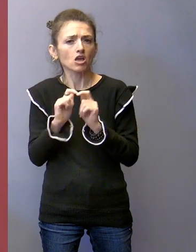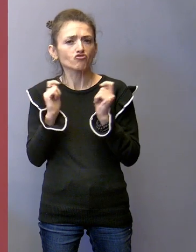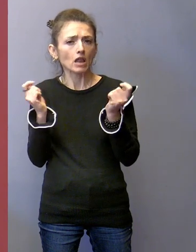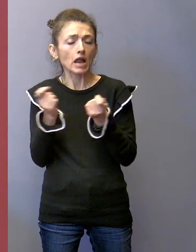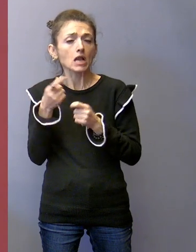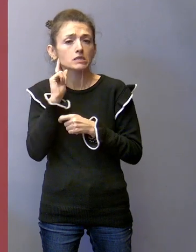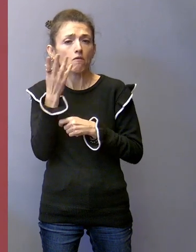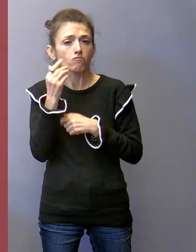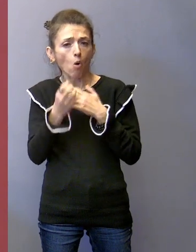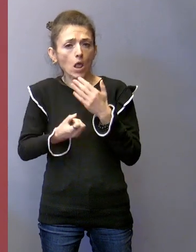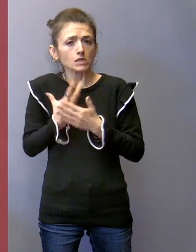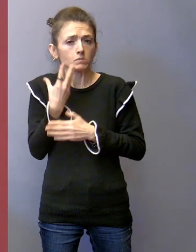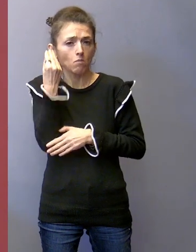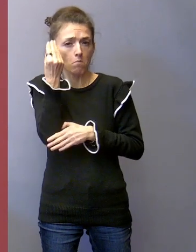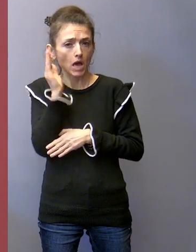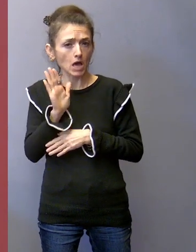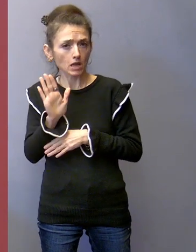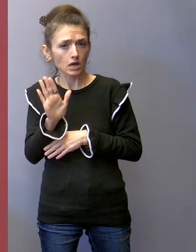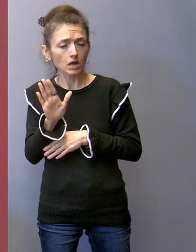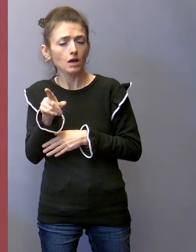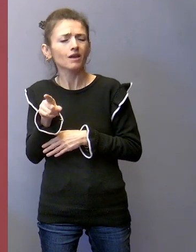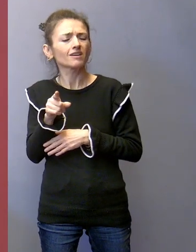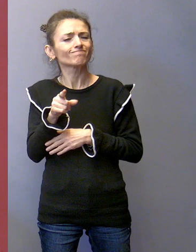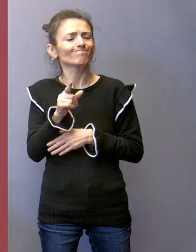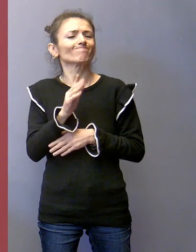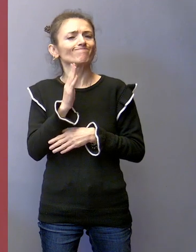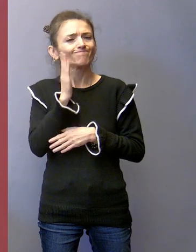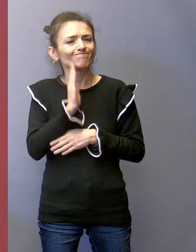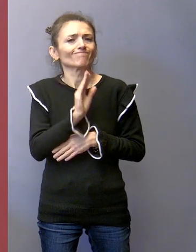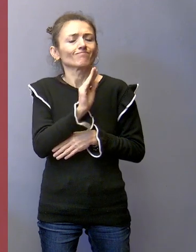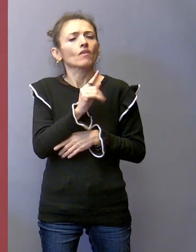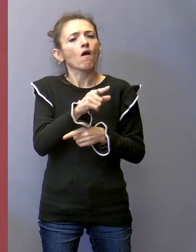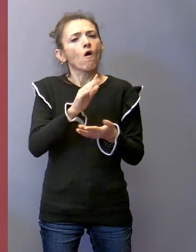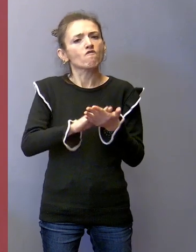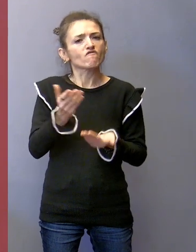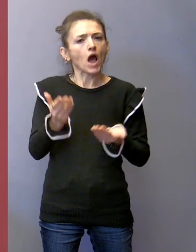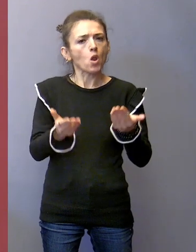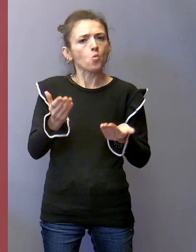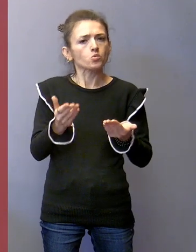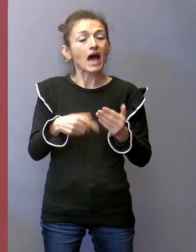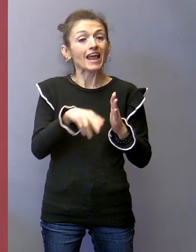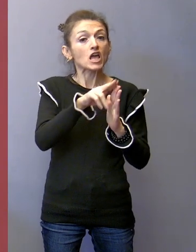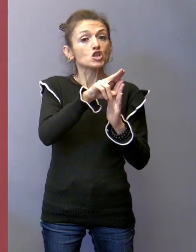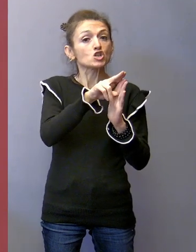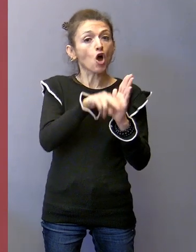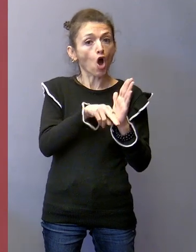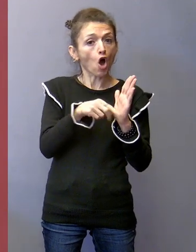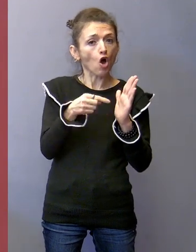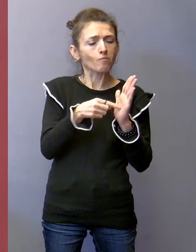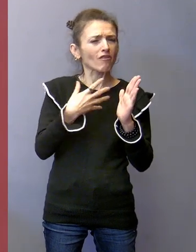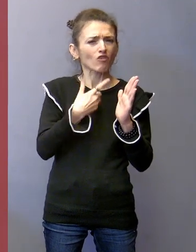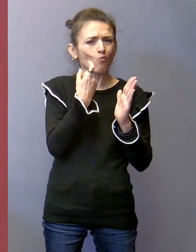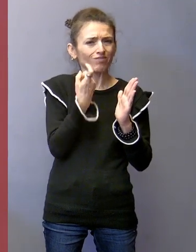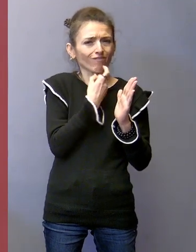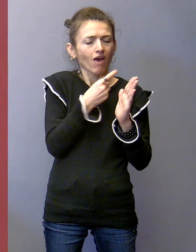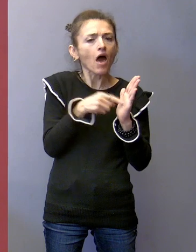esprimere a diciamo valutare la compatibilità di questa norma che contiene evidentemente un